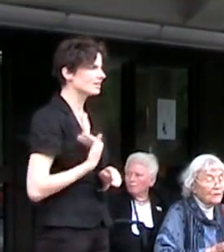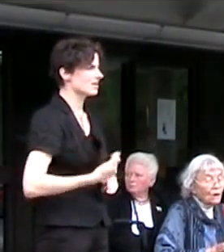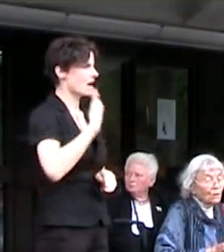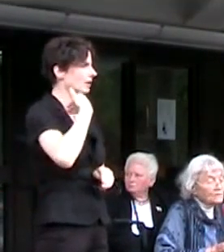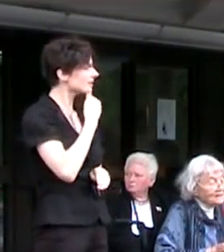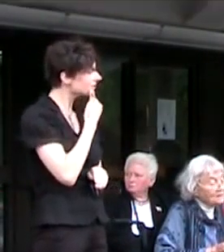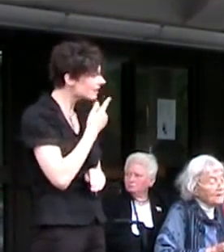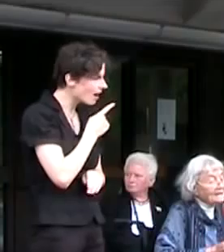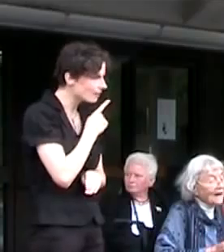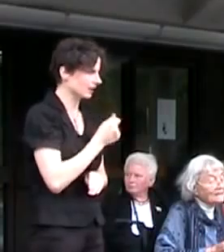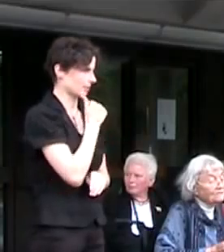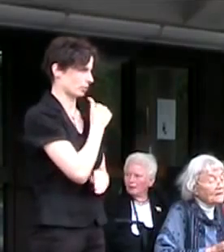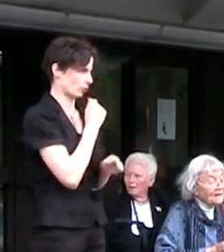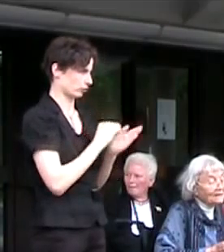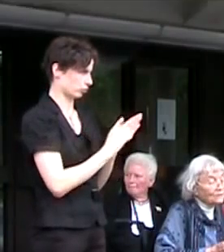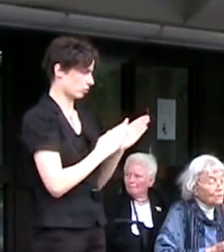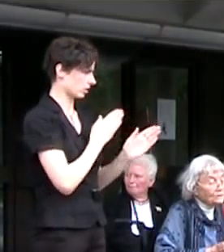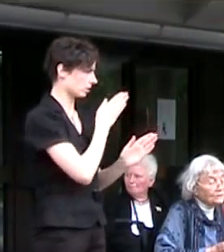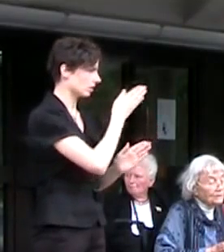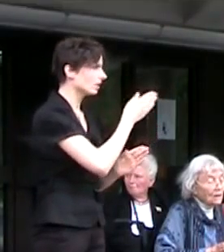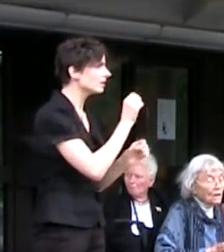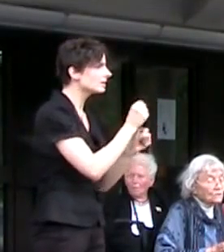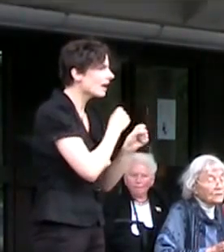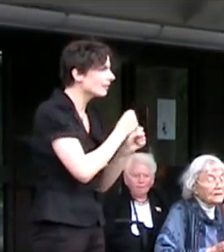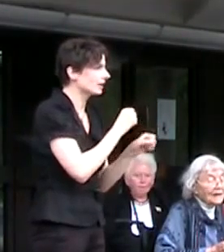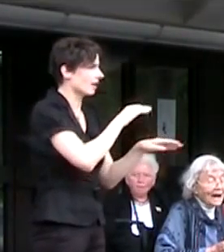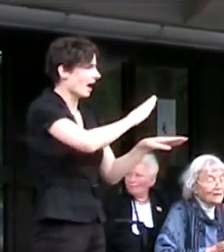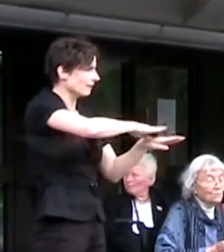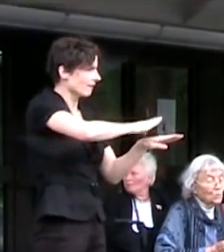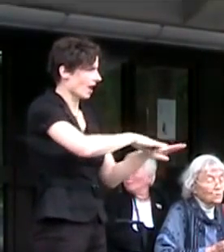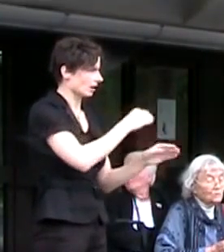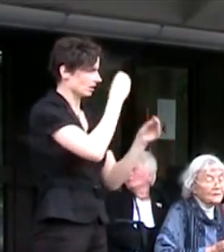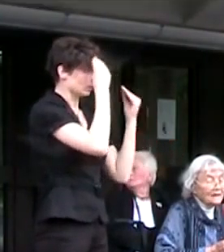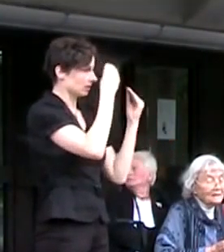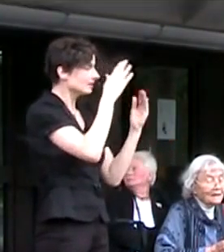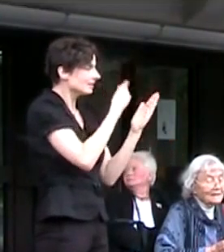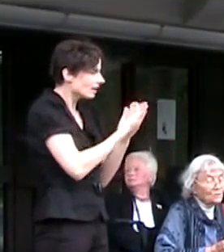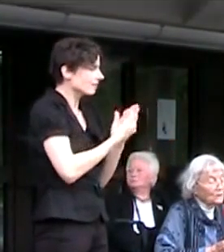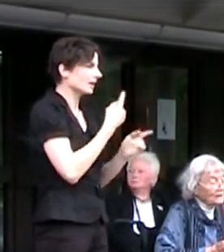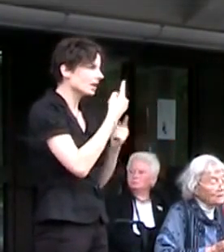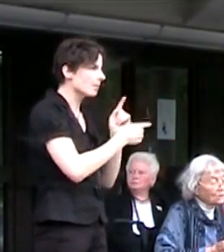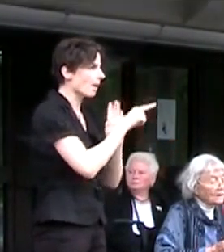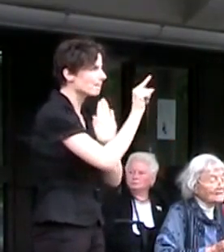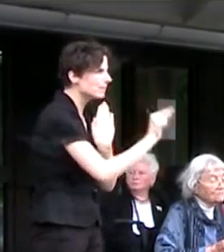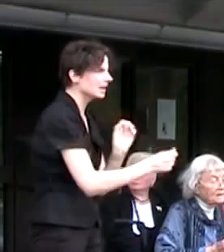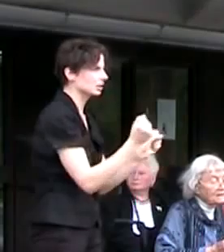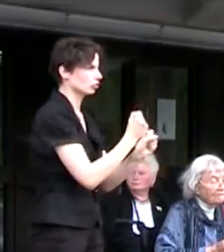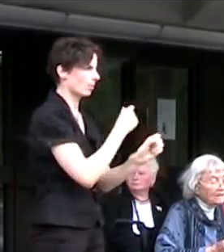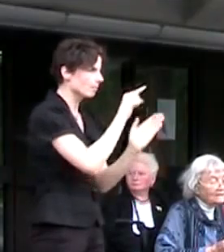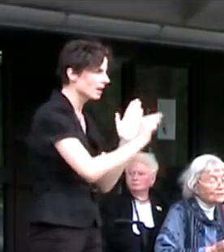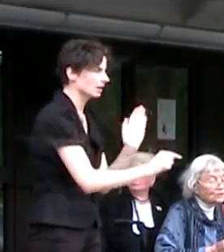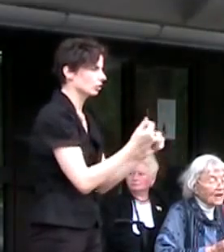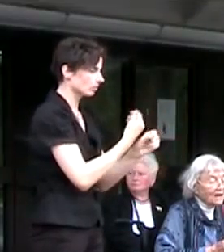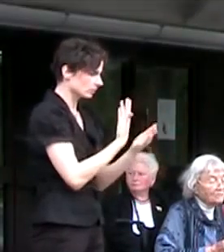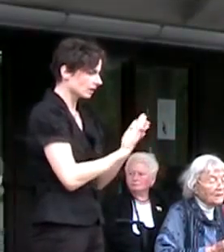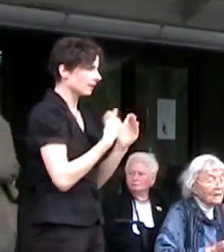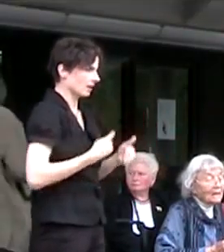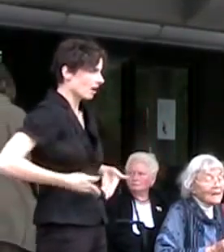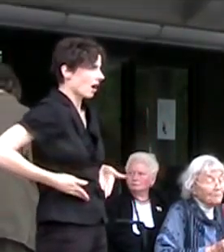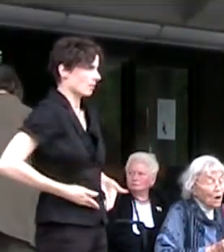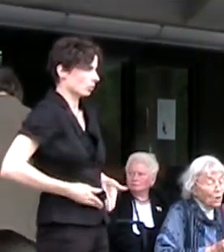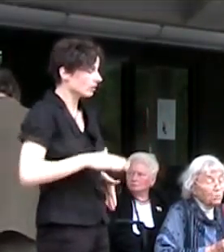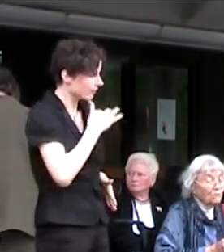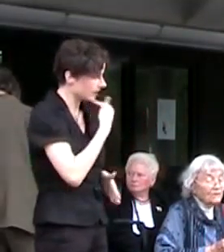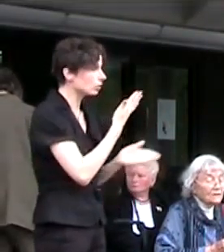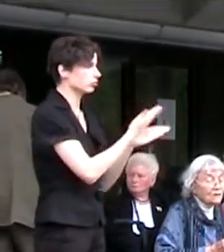durften und deshalb kein Handwerk lernen konnten, sondern in Armut und innerer Isolierung als Minderwertige starben,